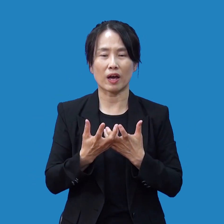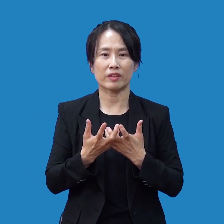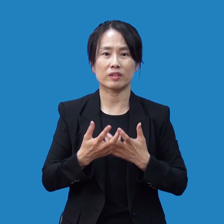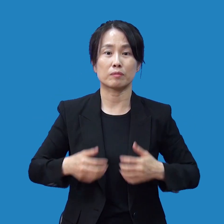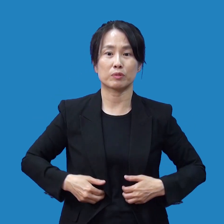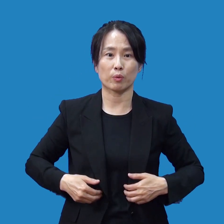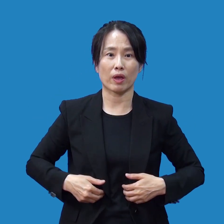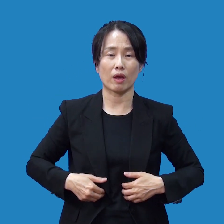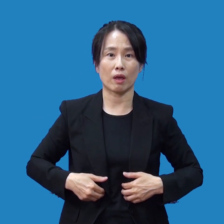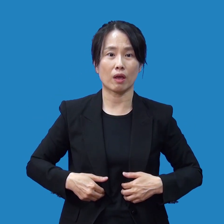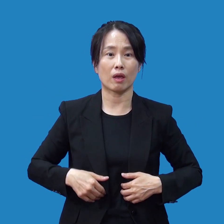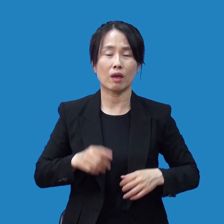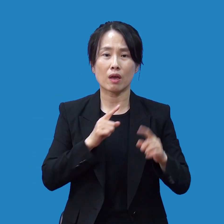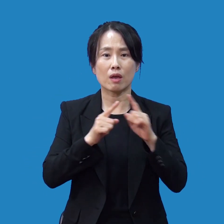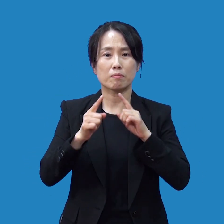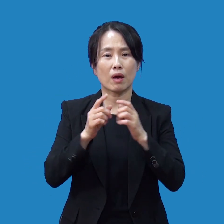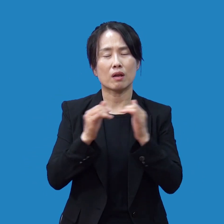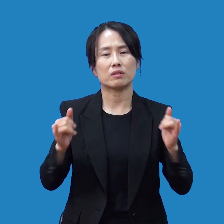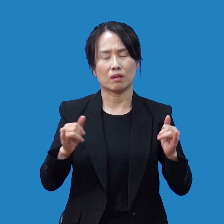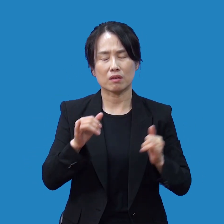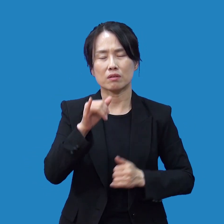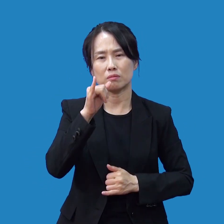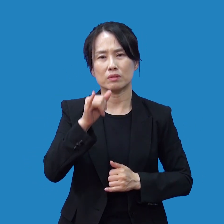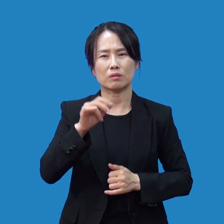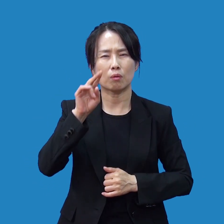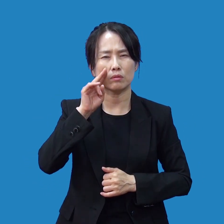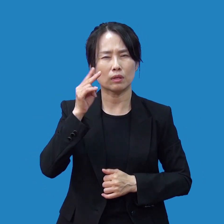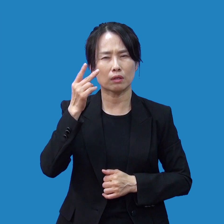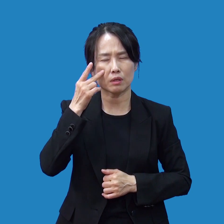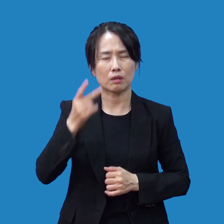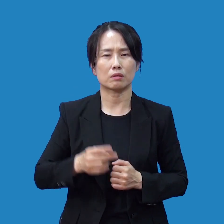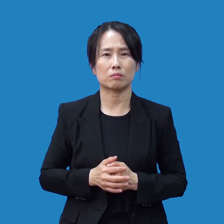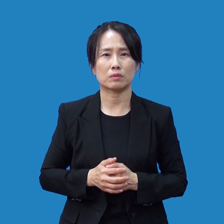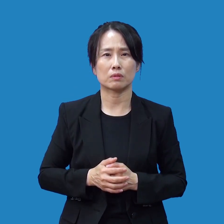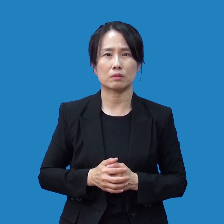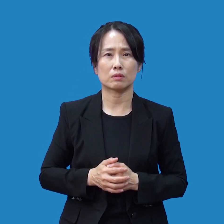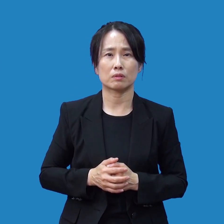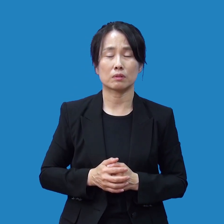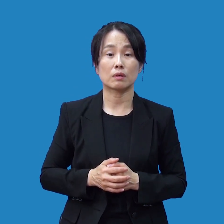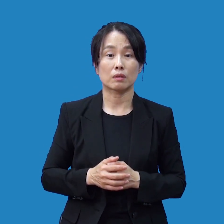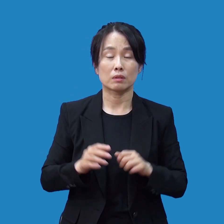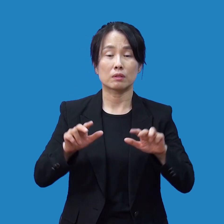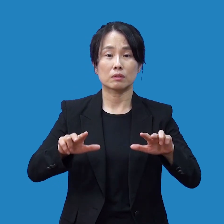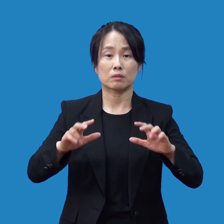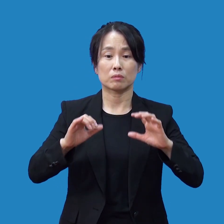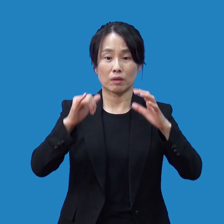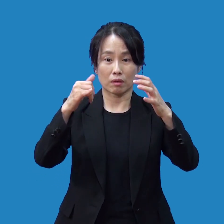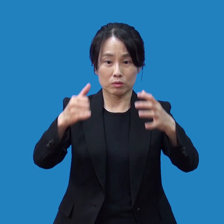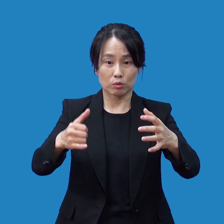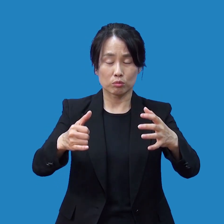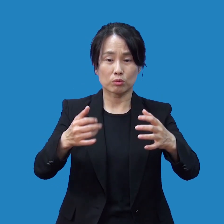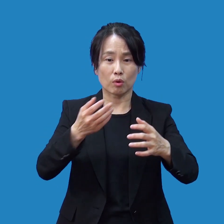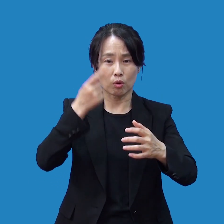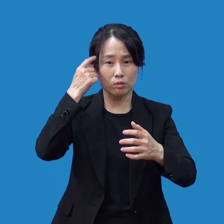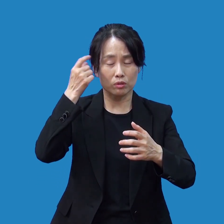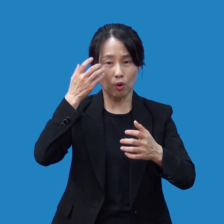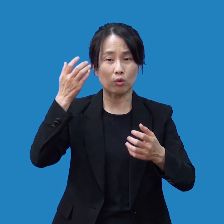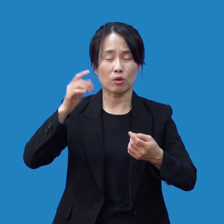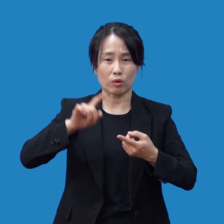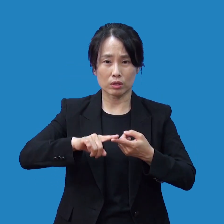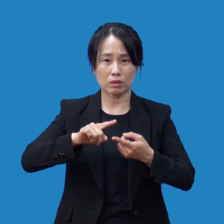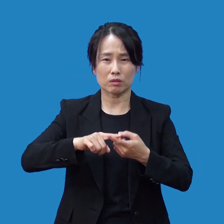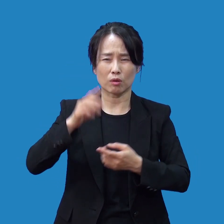바로 성령 충만이다 그렇게 생각하는데요. 물론 저희가 전 세계적으로 성령을 강조하는 교회들이